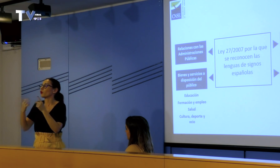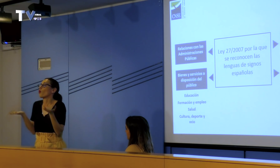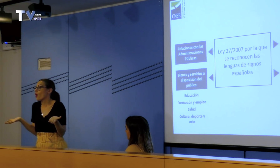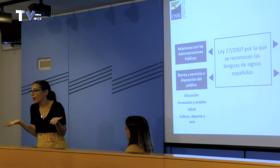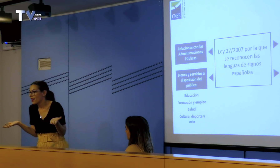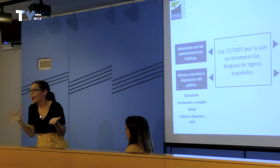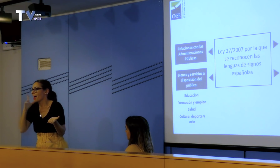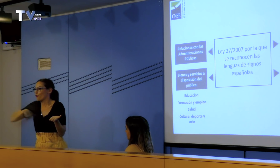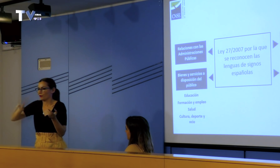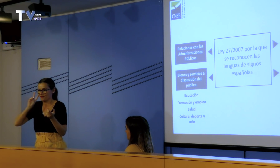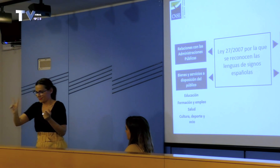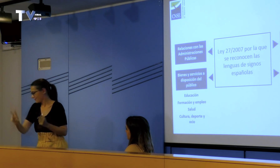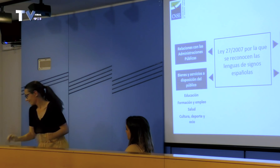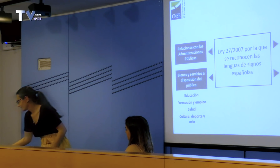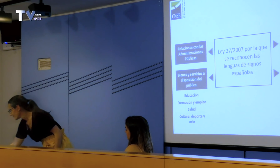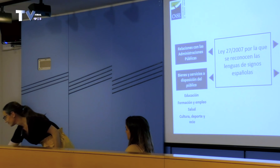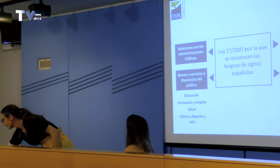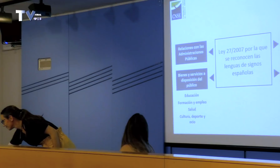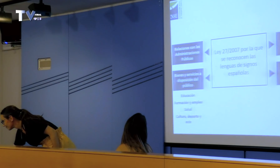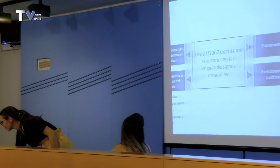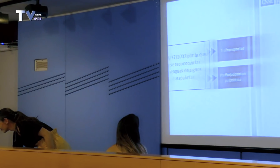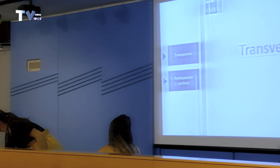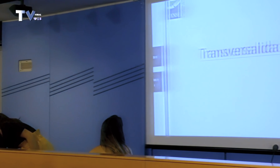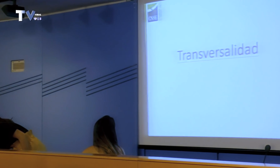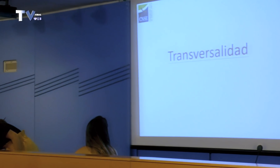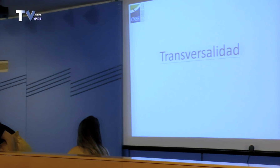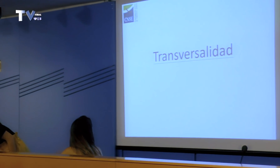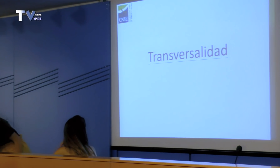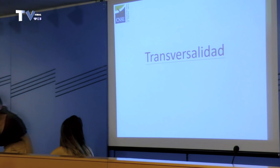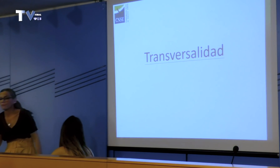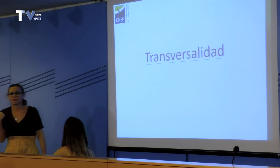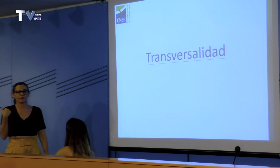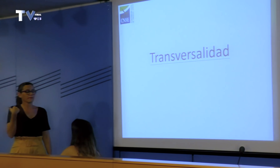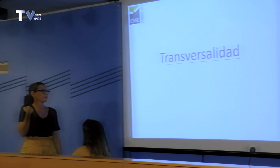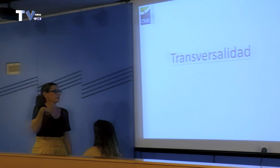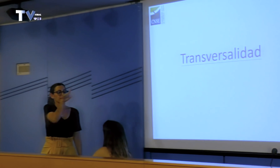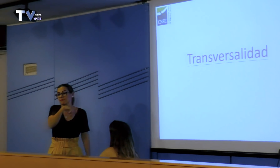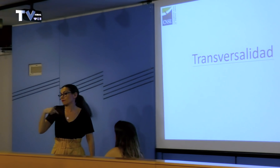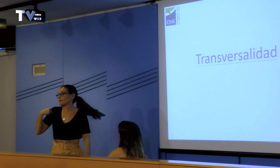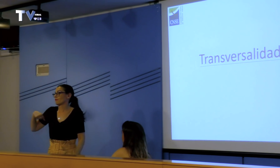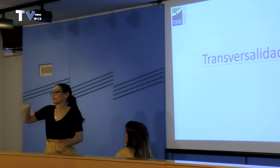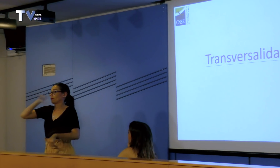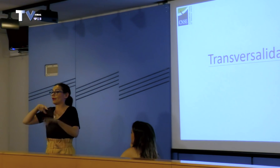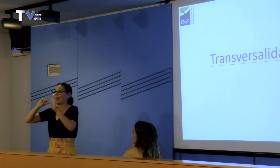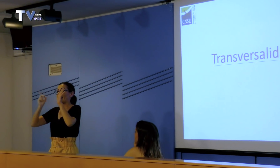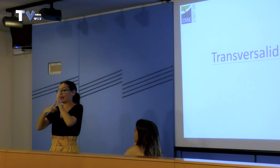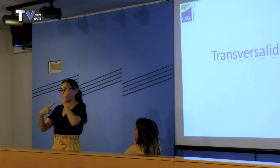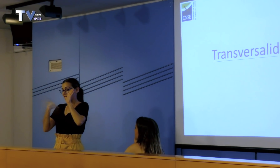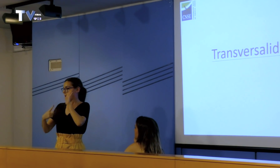s'han aconseguit fites... quines? Llavors us ensenyaré. Dir-vos que aquesta llei, doncs, té, aquesta